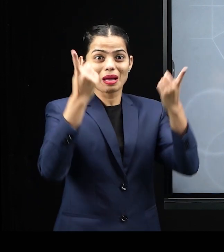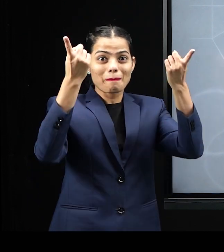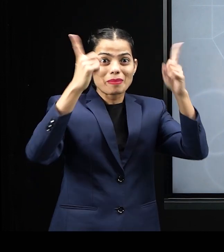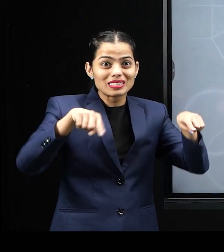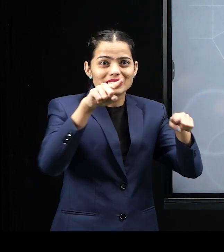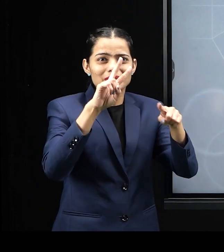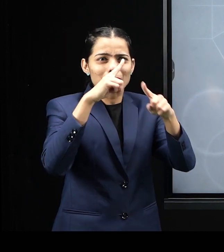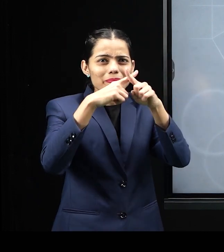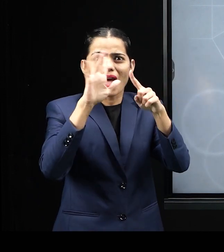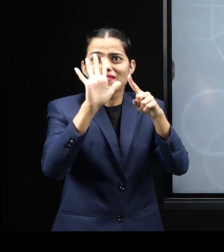ಅತ್ಯಧಿಕ ಸಾಮಾನ್ಯ ಅಂಶ.